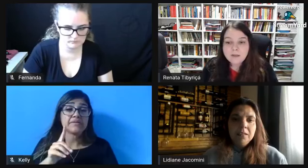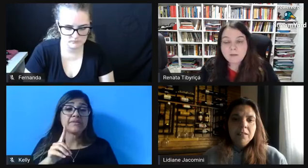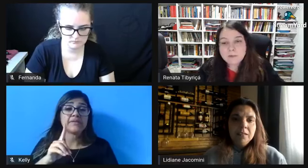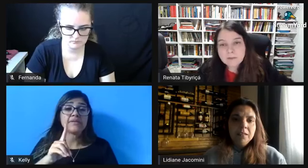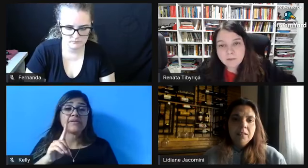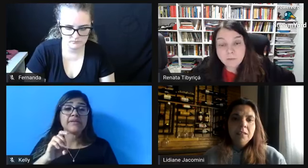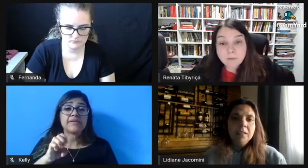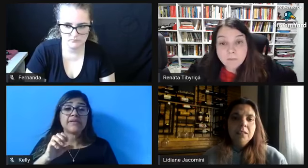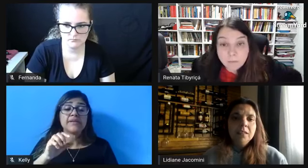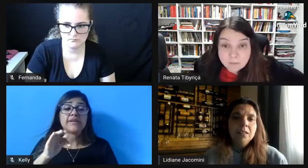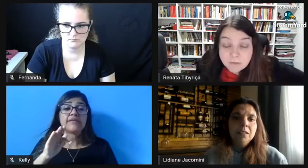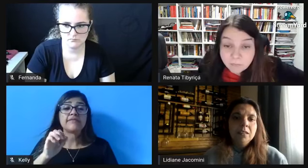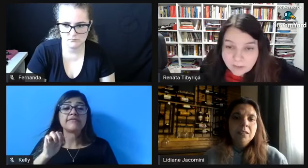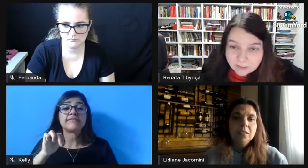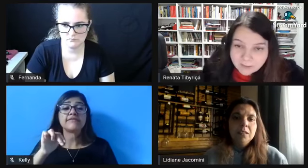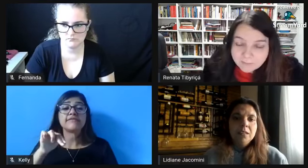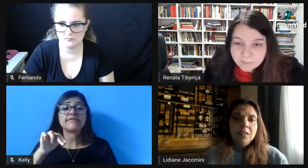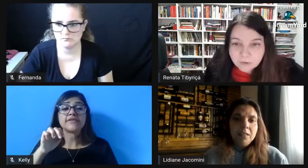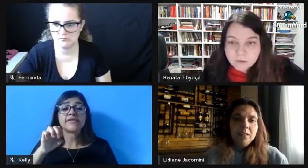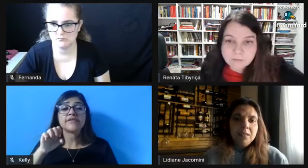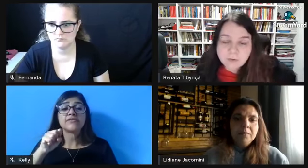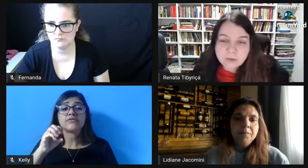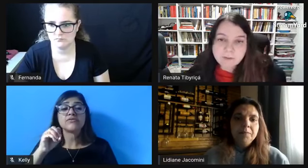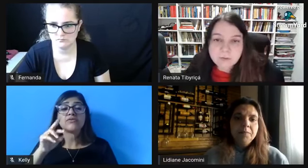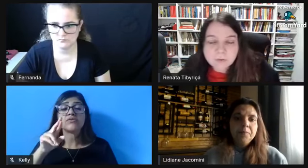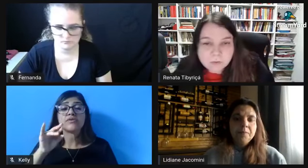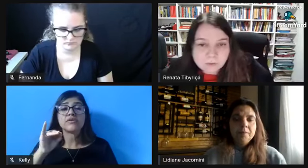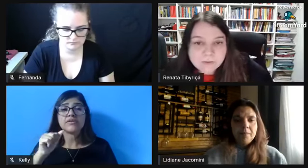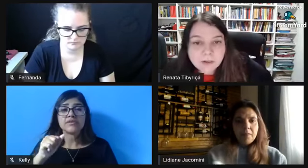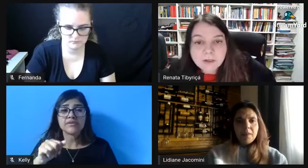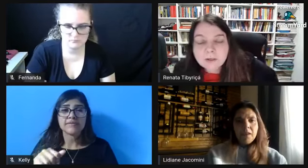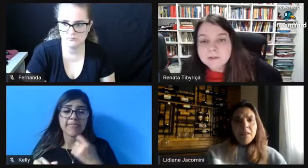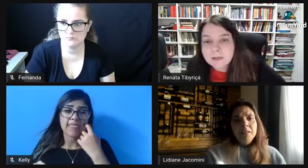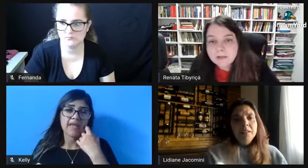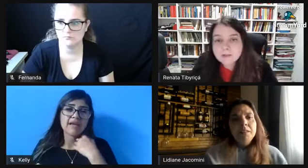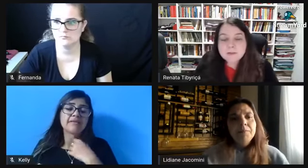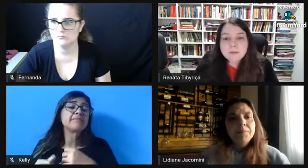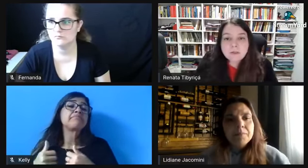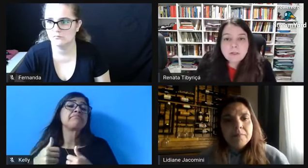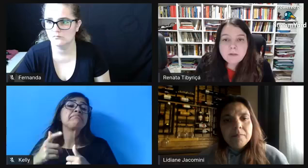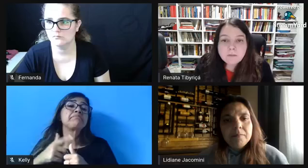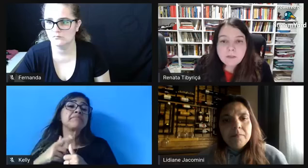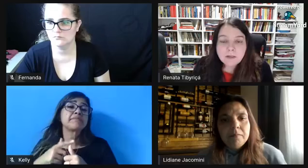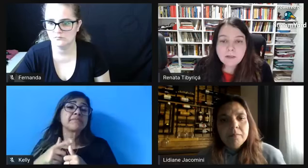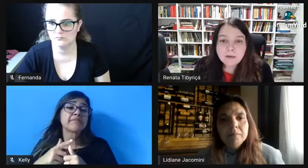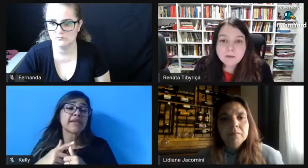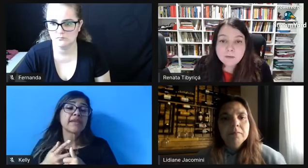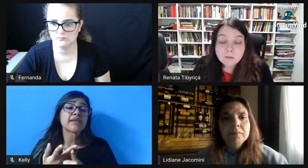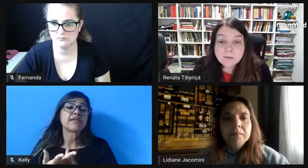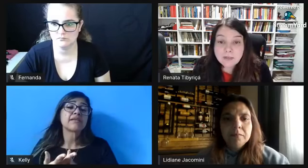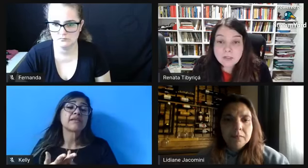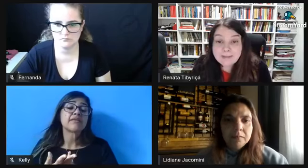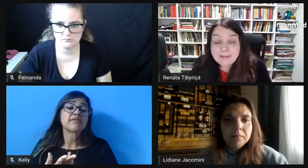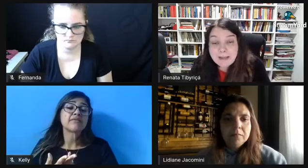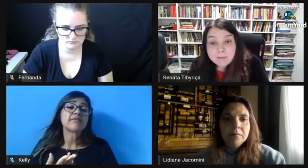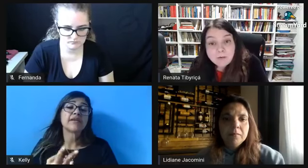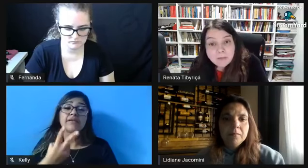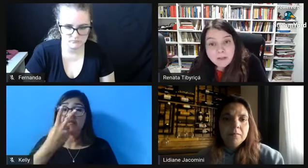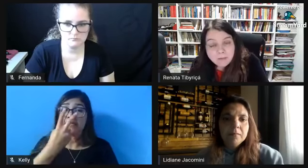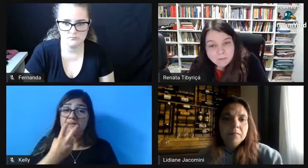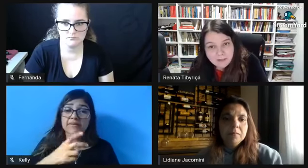defensoria.sp.df.br. Então, assim, eu vou primeiro falar, porque eu acho que pode ter pessoas cegas assistindo, e aí o site